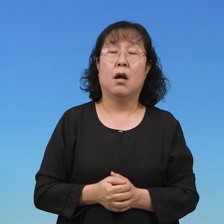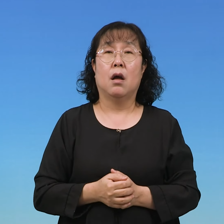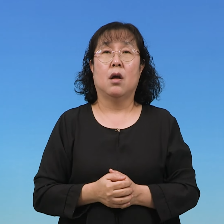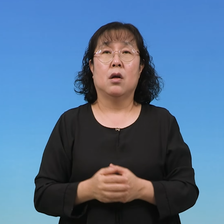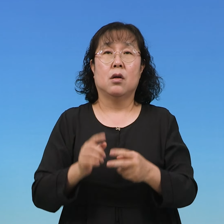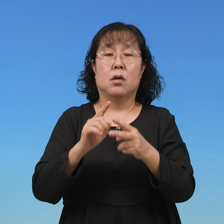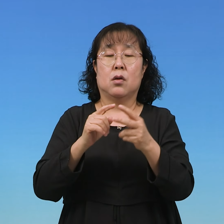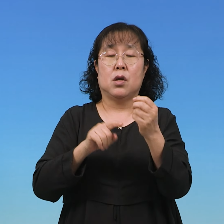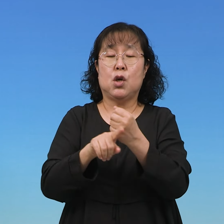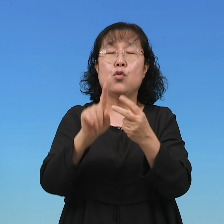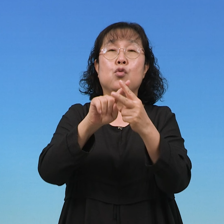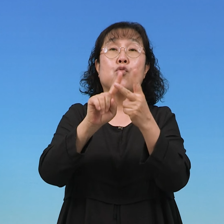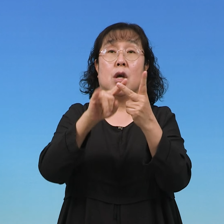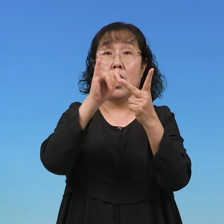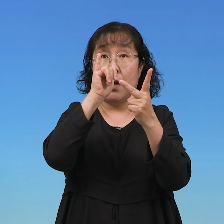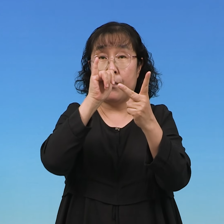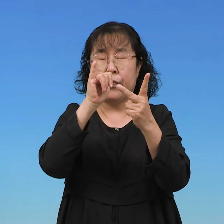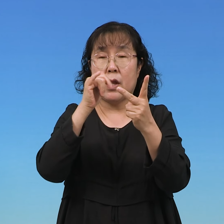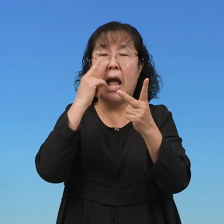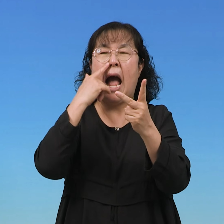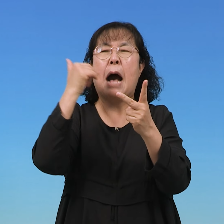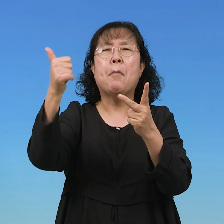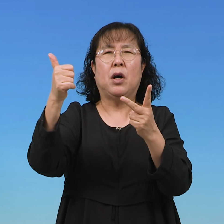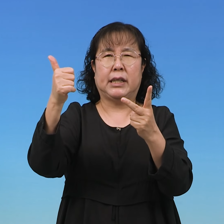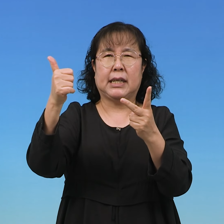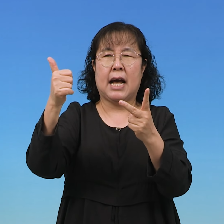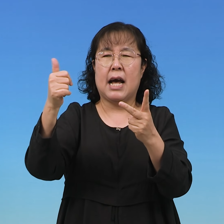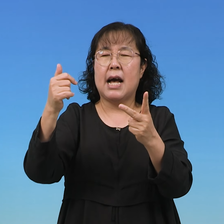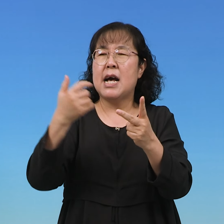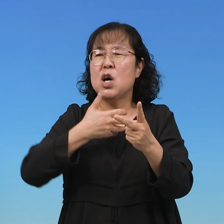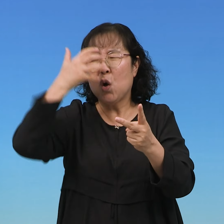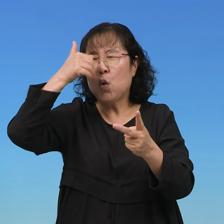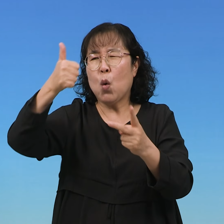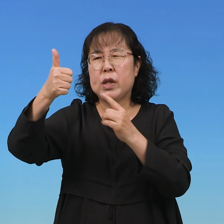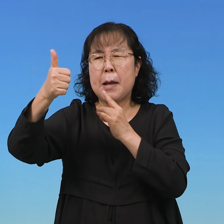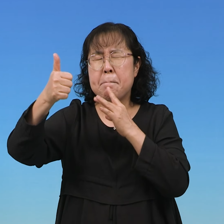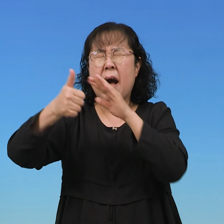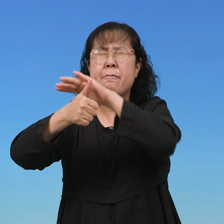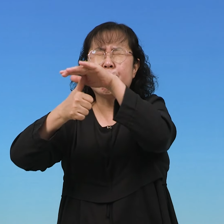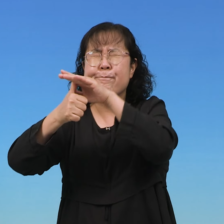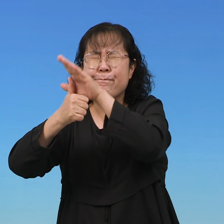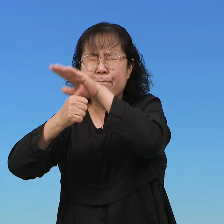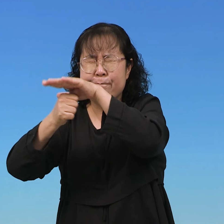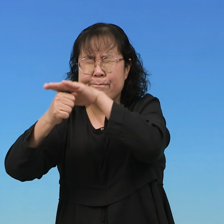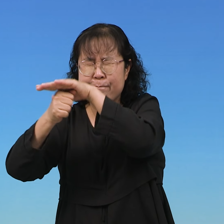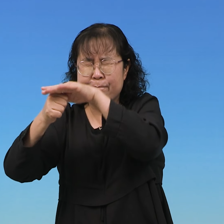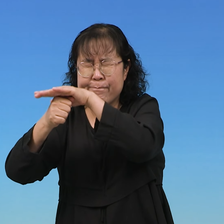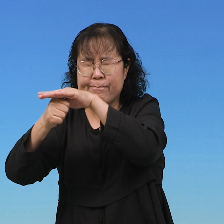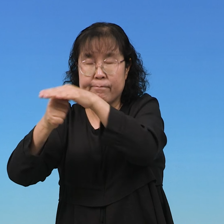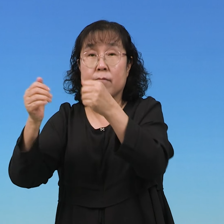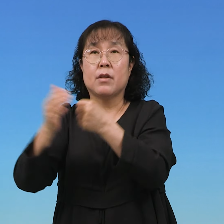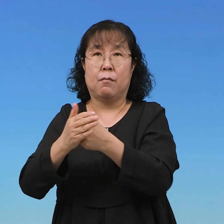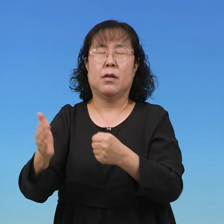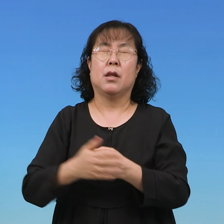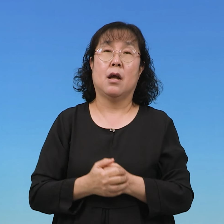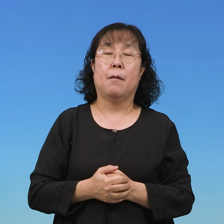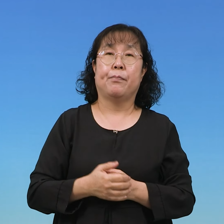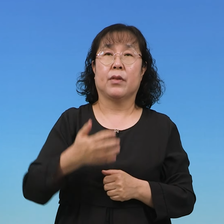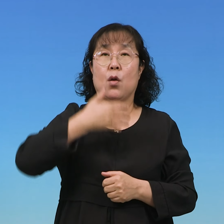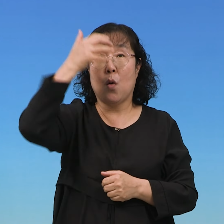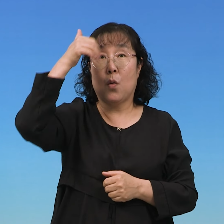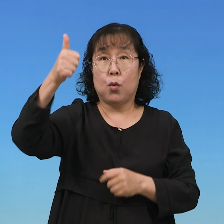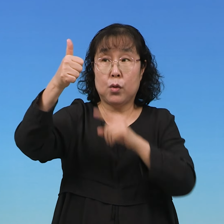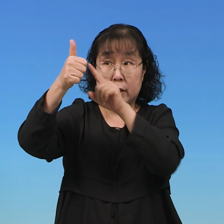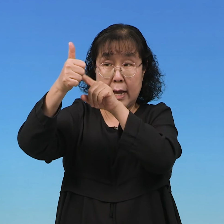두 가지 이유가 있더라고요. 첫째는 아버지의 편애 때문이에요. 창세기 37장 3절.